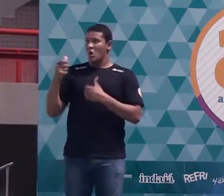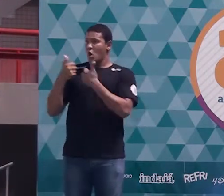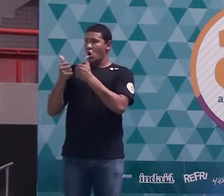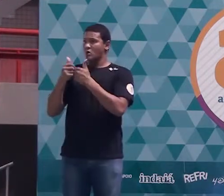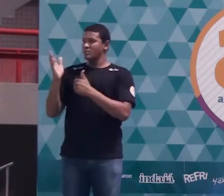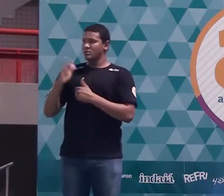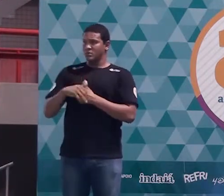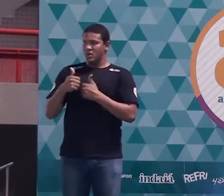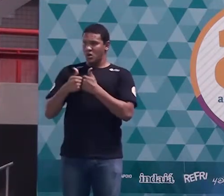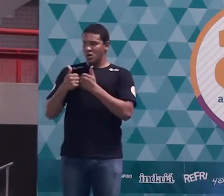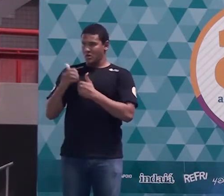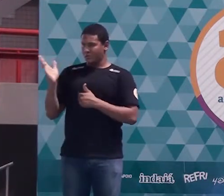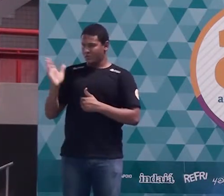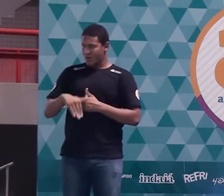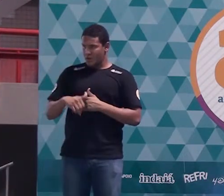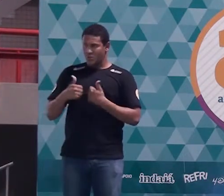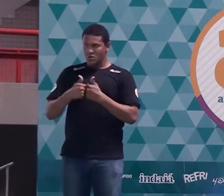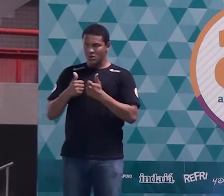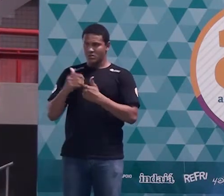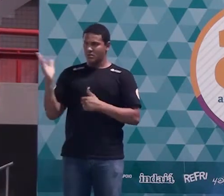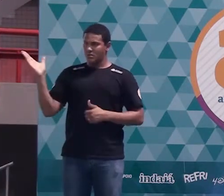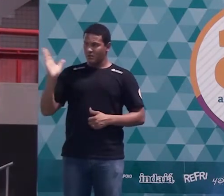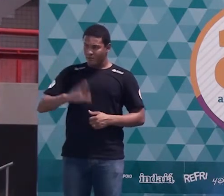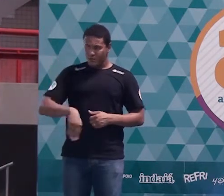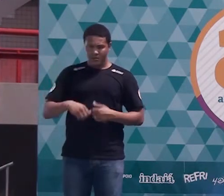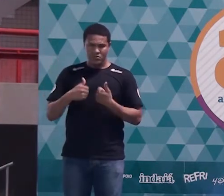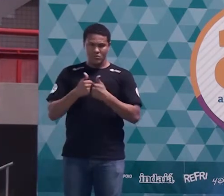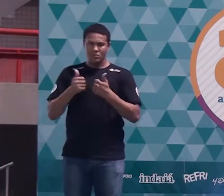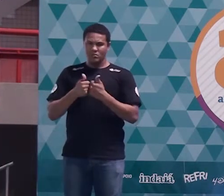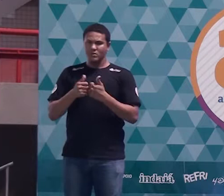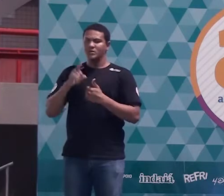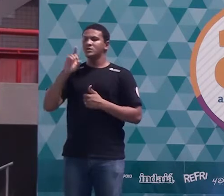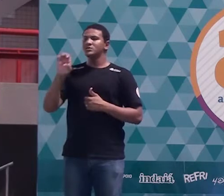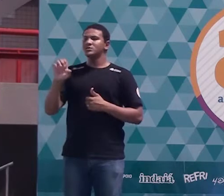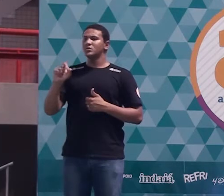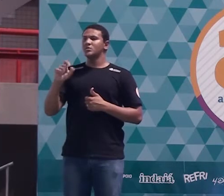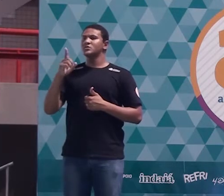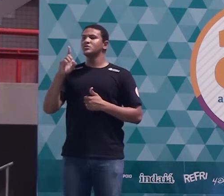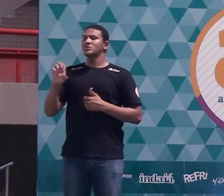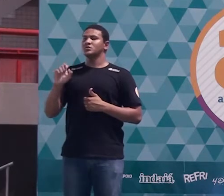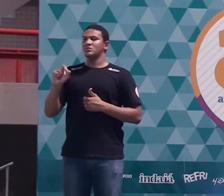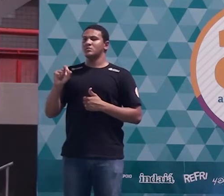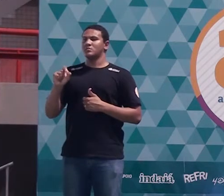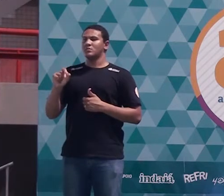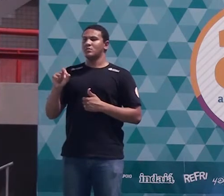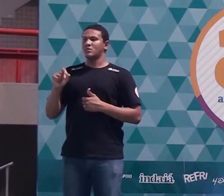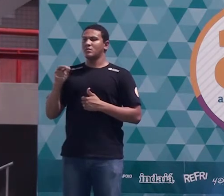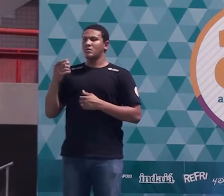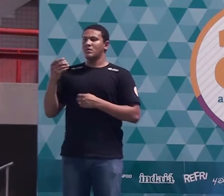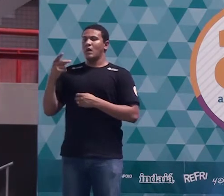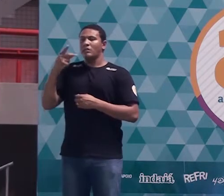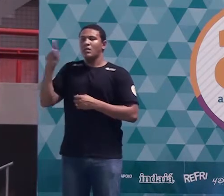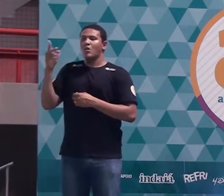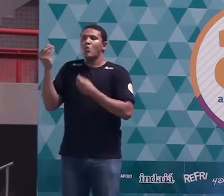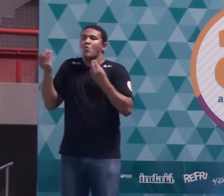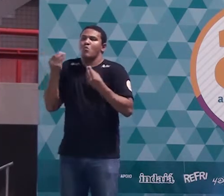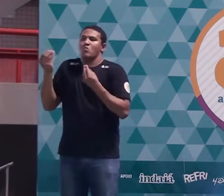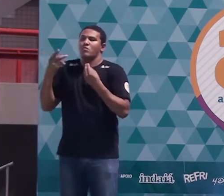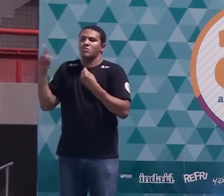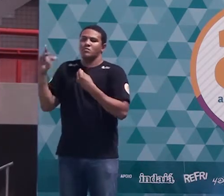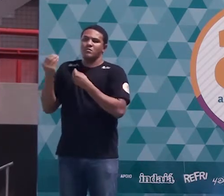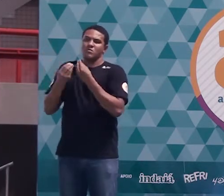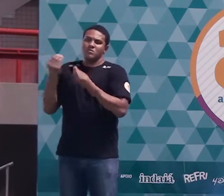indicando o quê? O de está indicando o quê? O meio. o meio que ela utilizou, o meio de